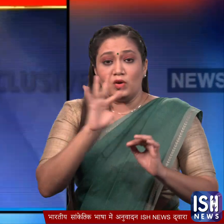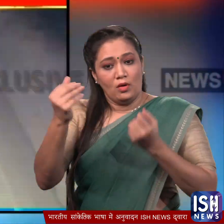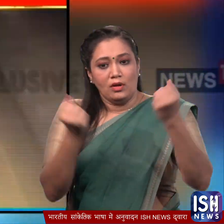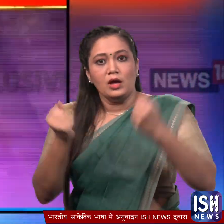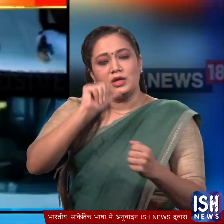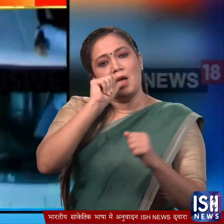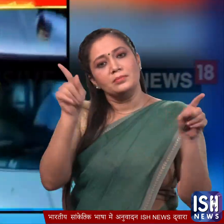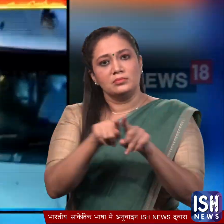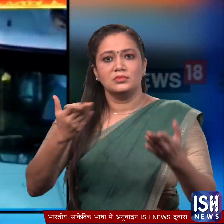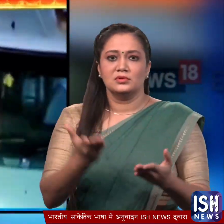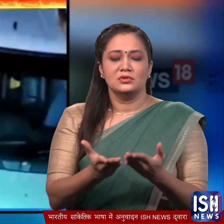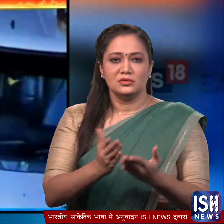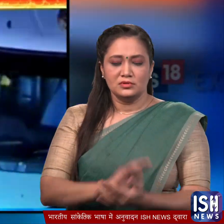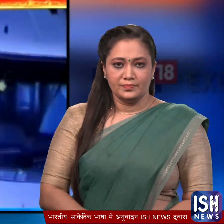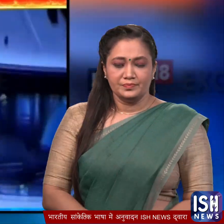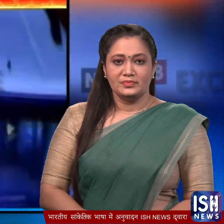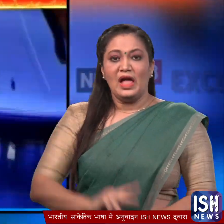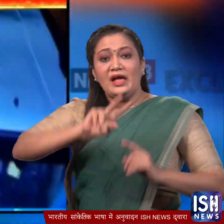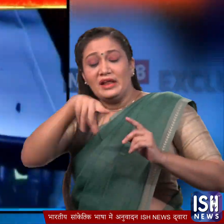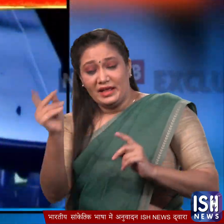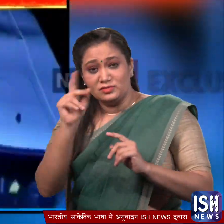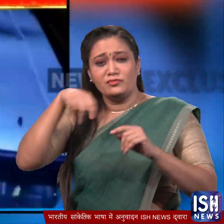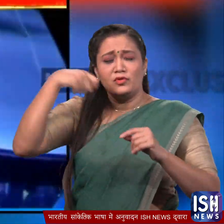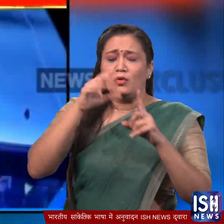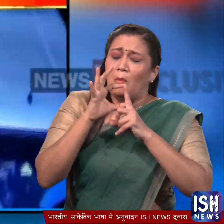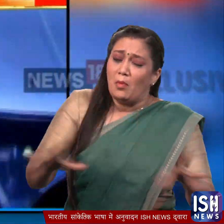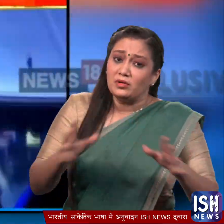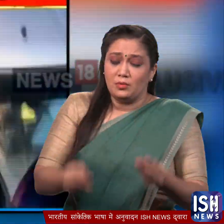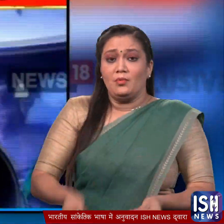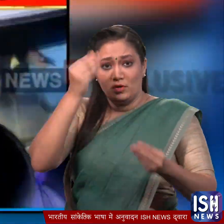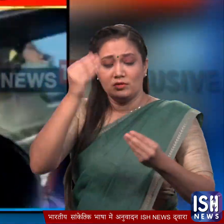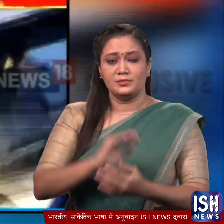की जो जानलेवा साबित हो सकती थी।